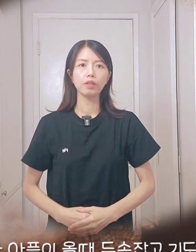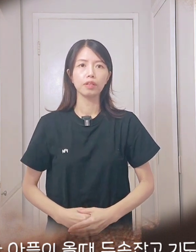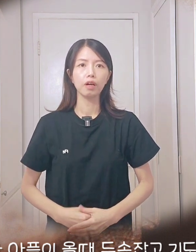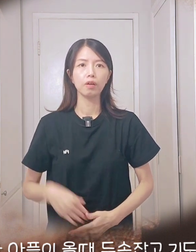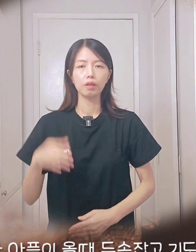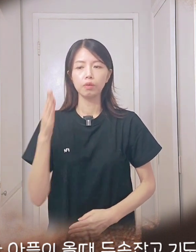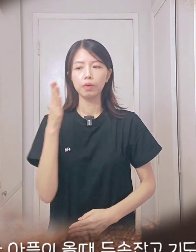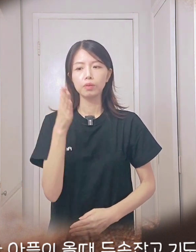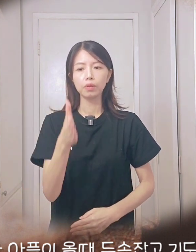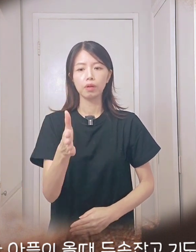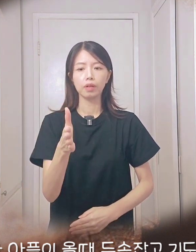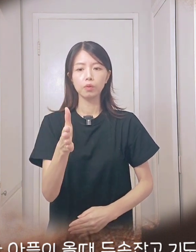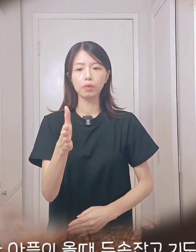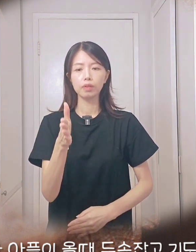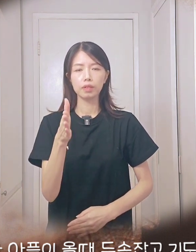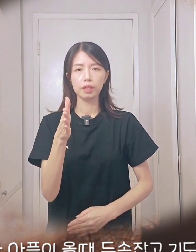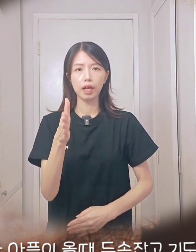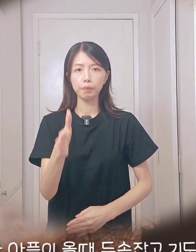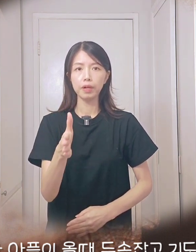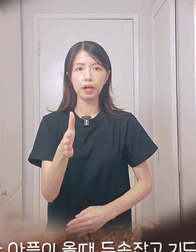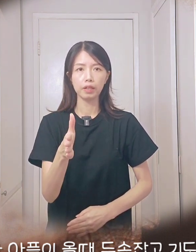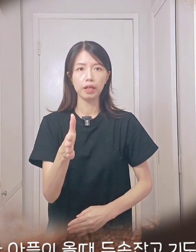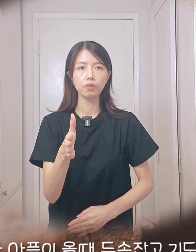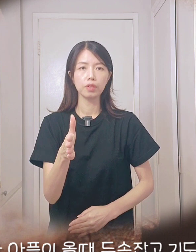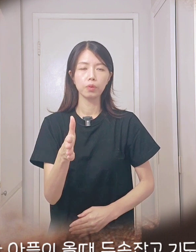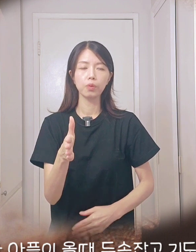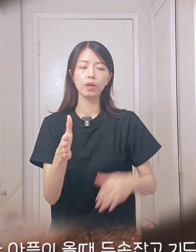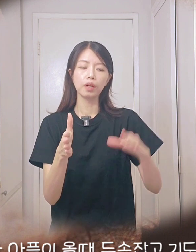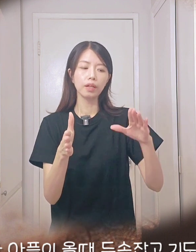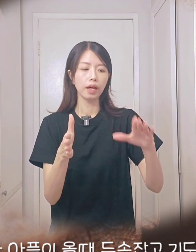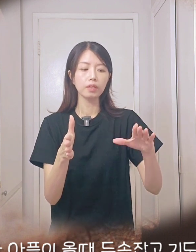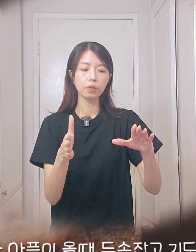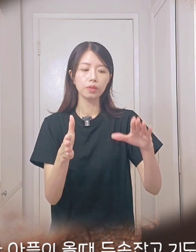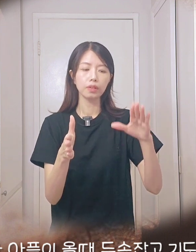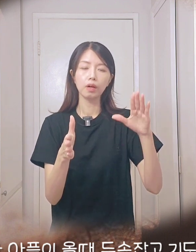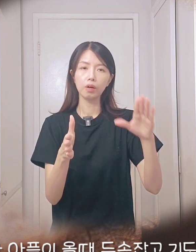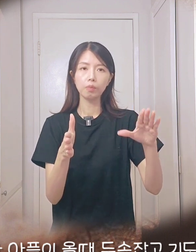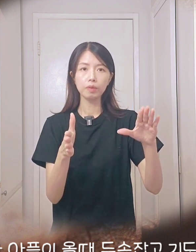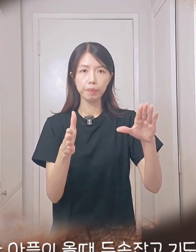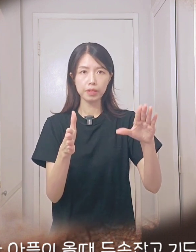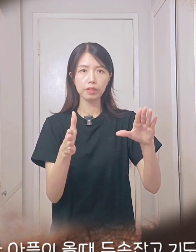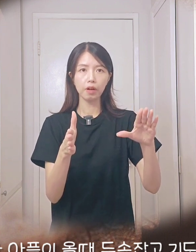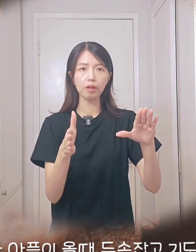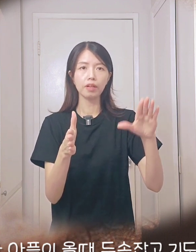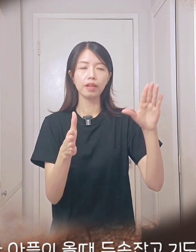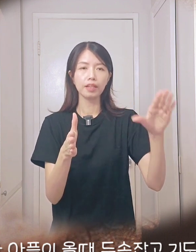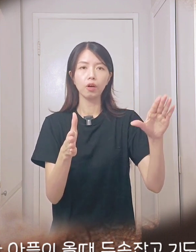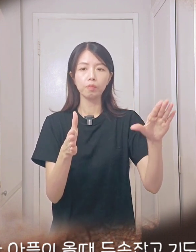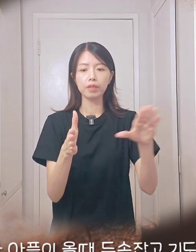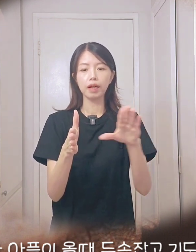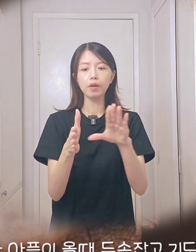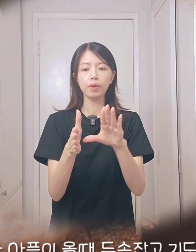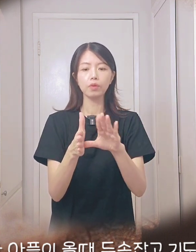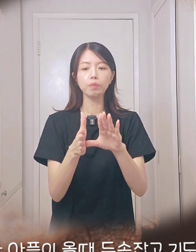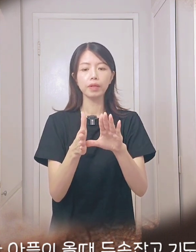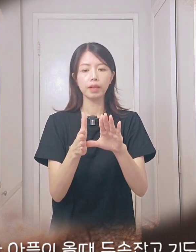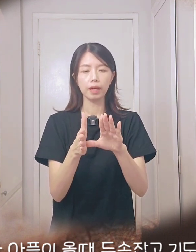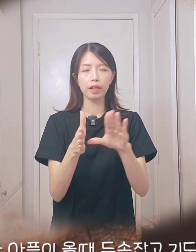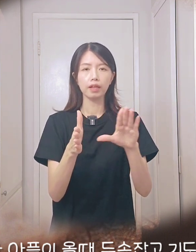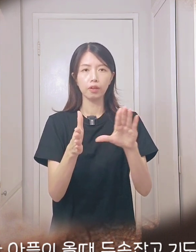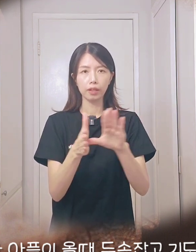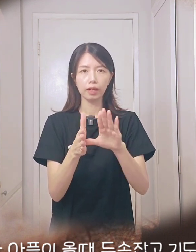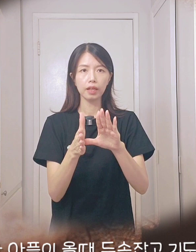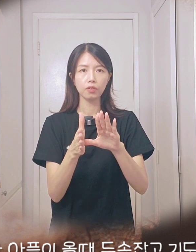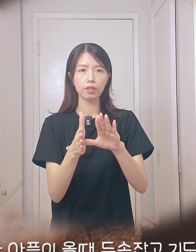뜻의 수어는요. 왼손이 이렇게 손끝이 앞을 향하게 해주시고 다른 손은 엄지만 펴셔서 이 엄지가 왼손